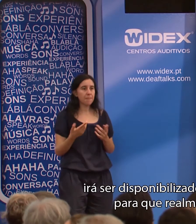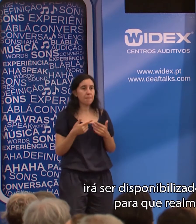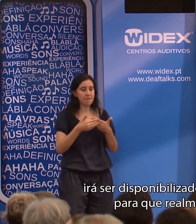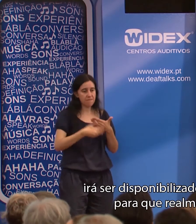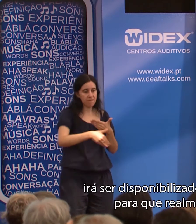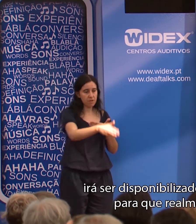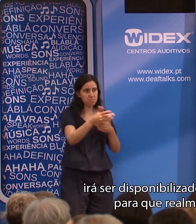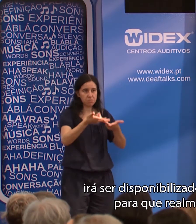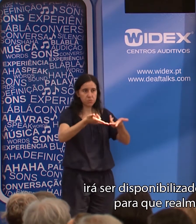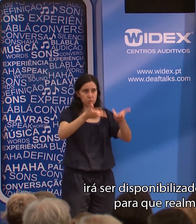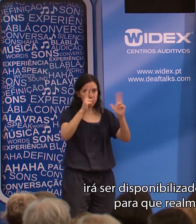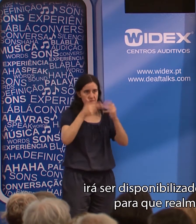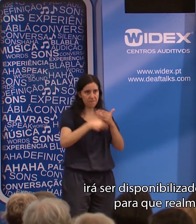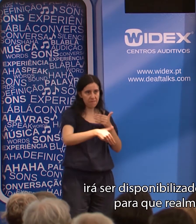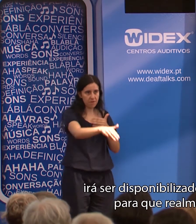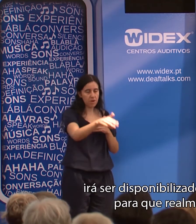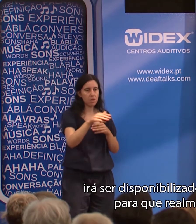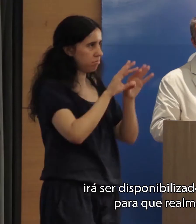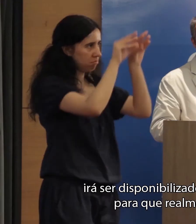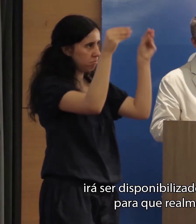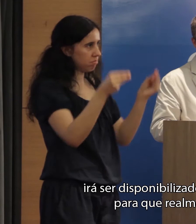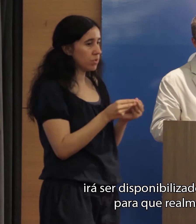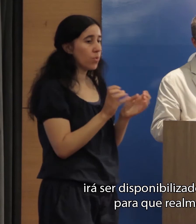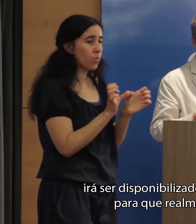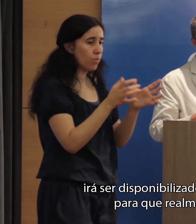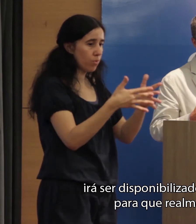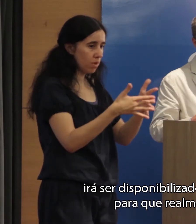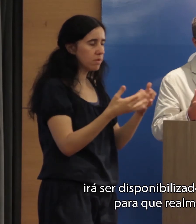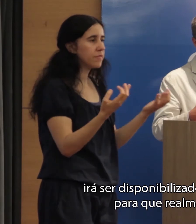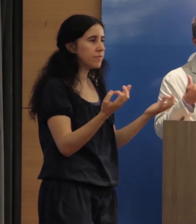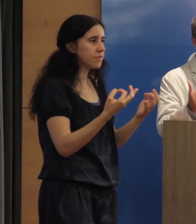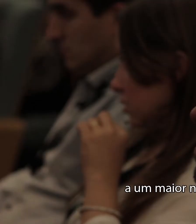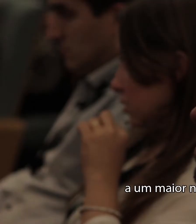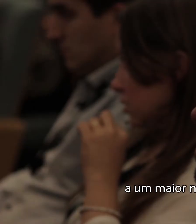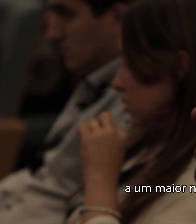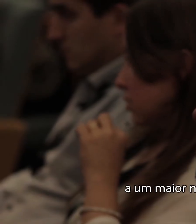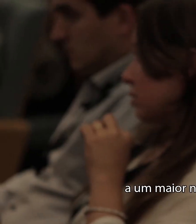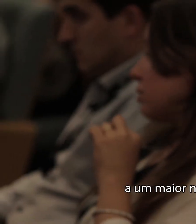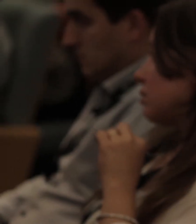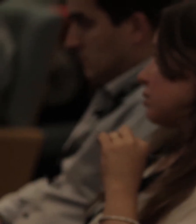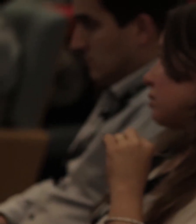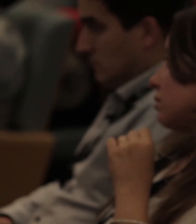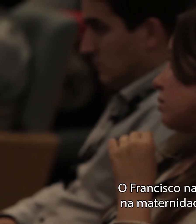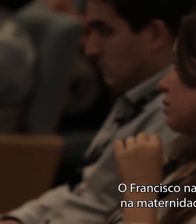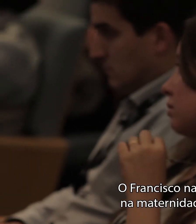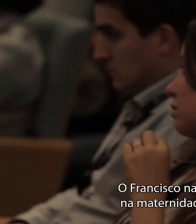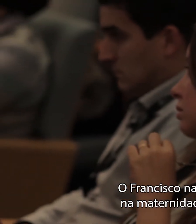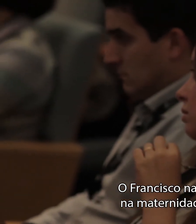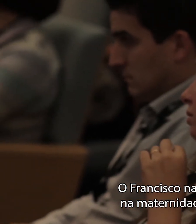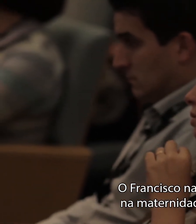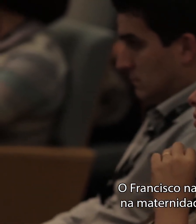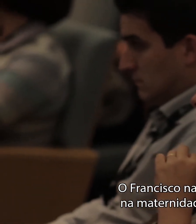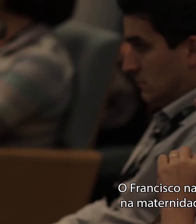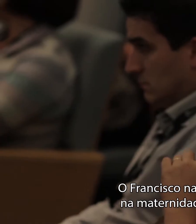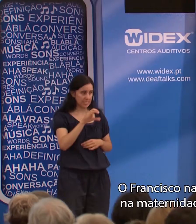ser disponibilizado numa plataforma online para que realmente consiga chegar a um maior número de pessoas. O Francisco